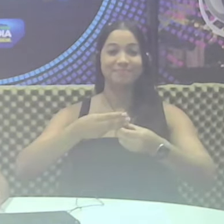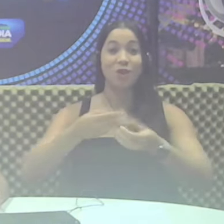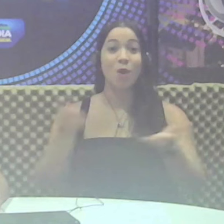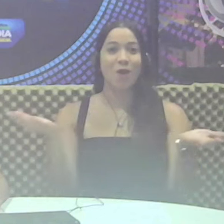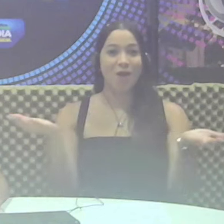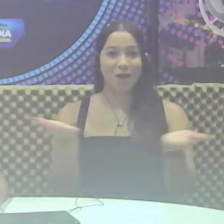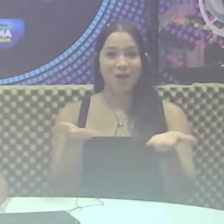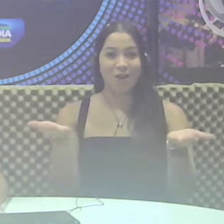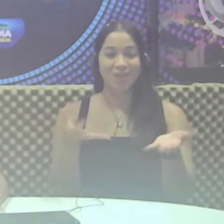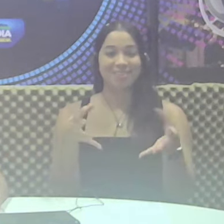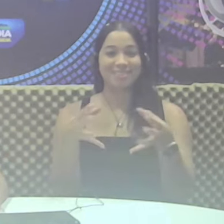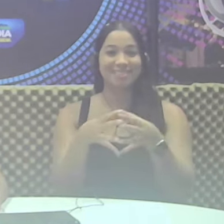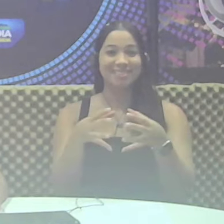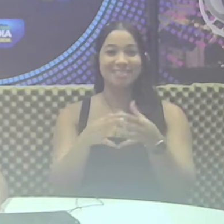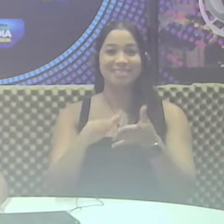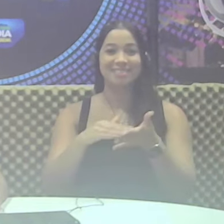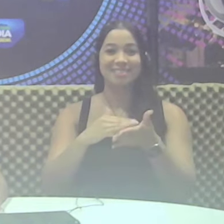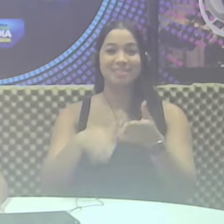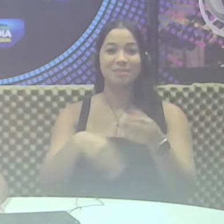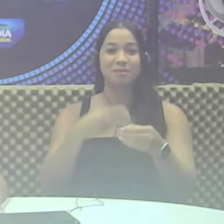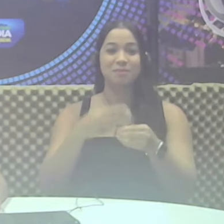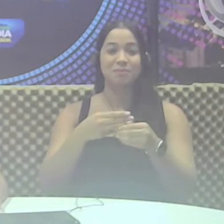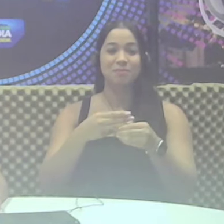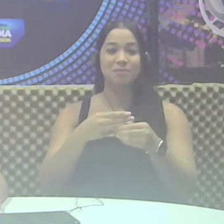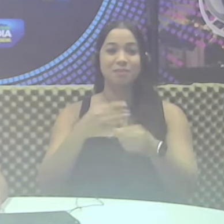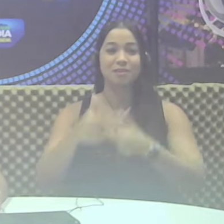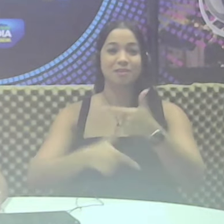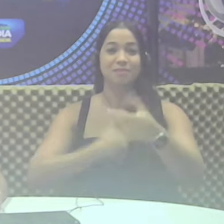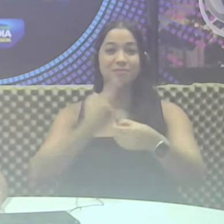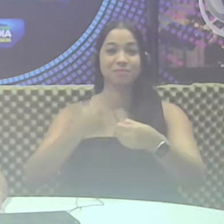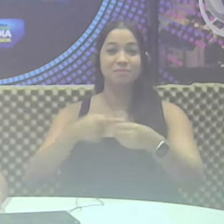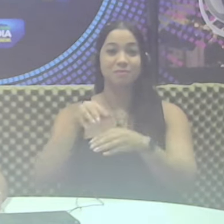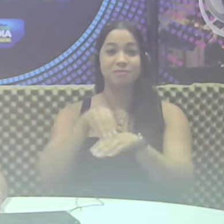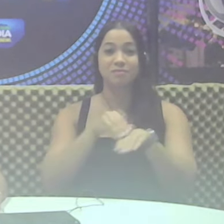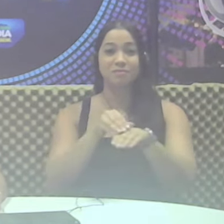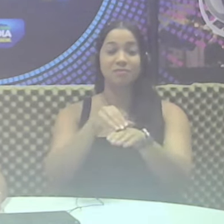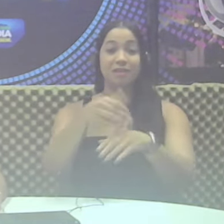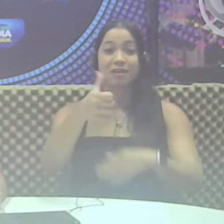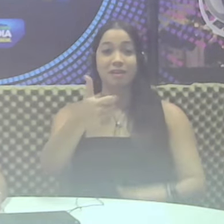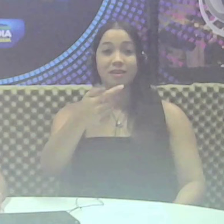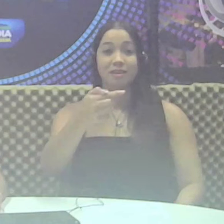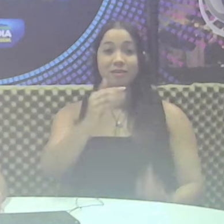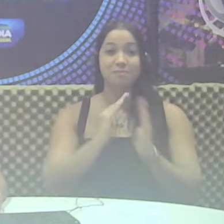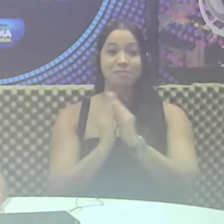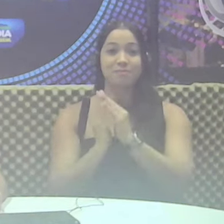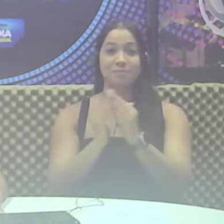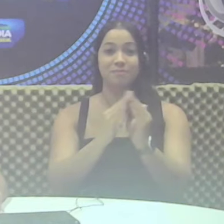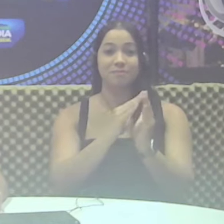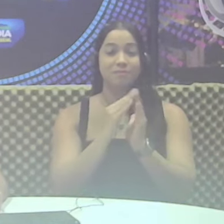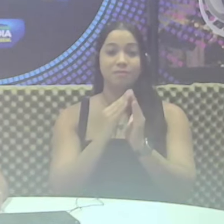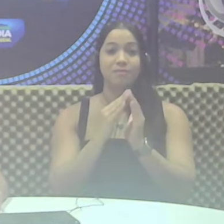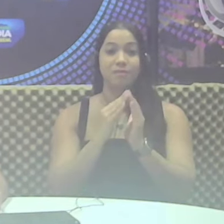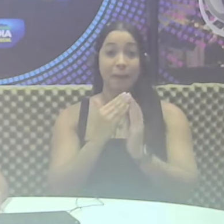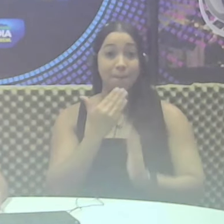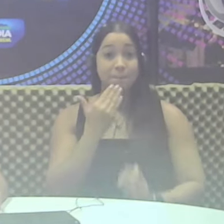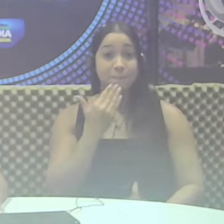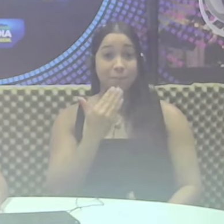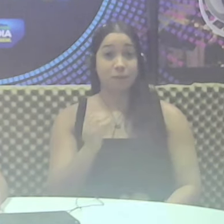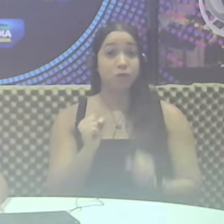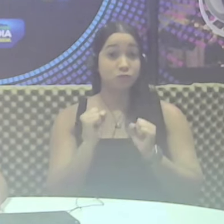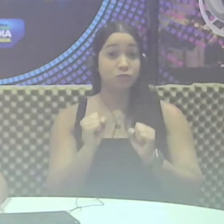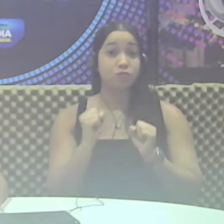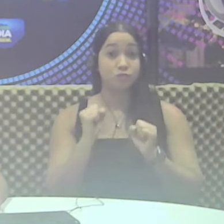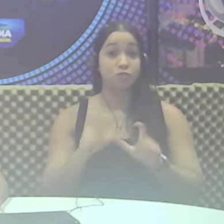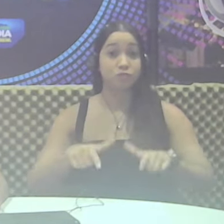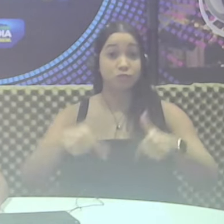as equipes da Secretaria Municipal de Serviços Urbanos estão percorrendo 17 bairros. Você pode solicitar essas ações na